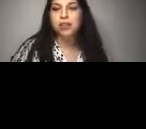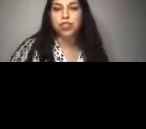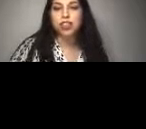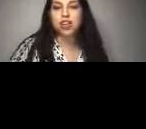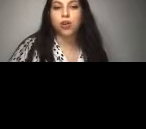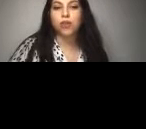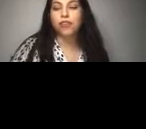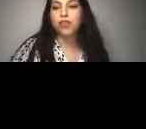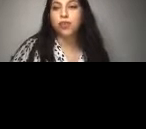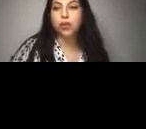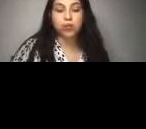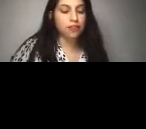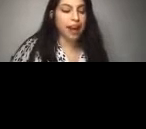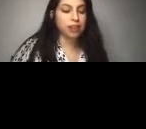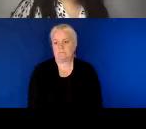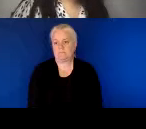我是从这个国务院办公室 AOC